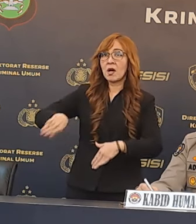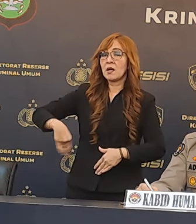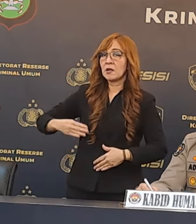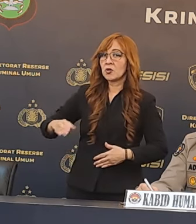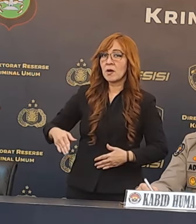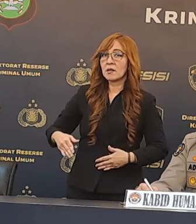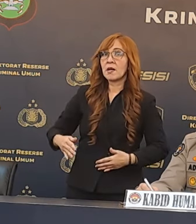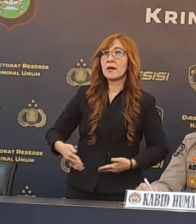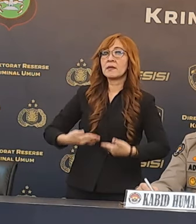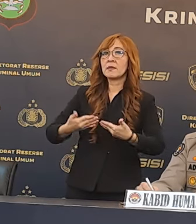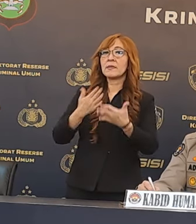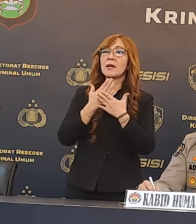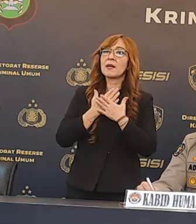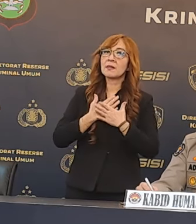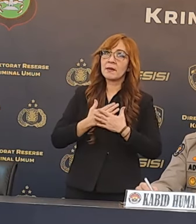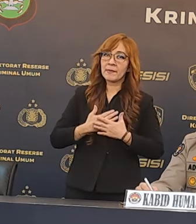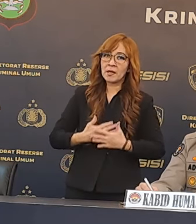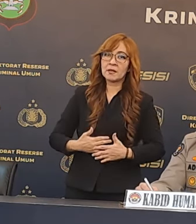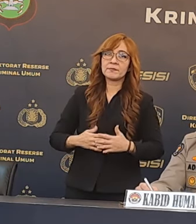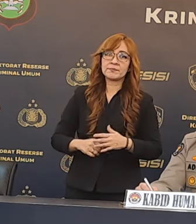diberikan kesabaran dan ketabahan.